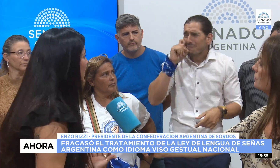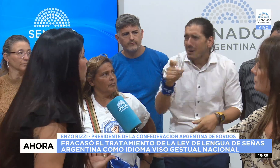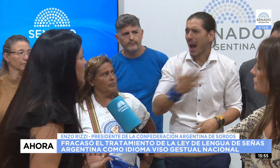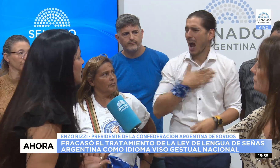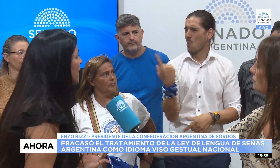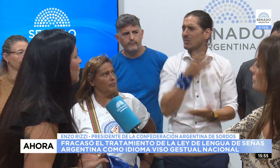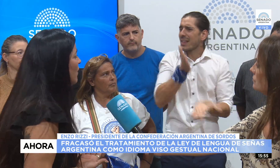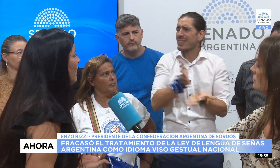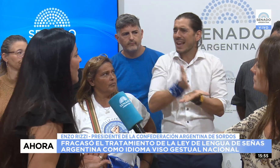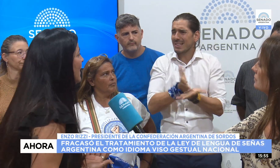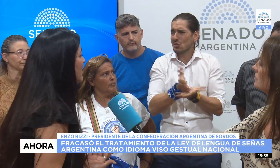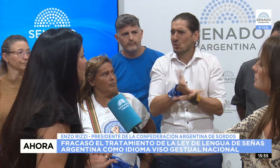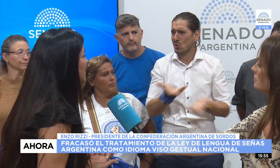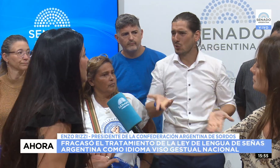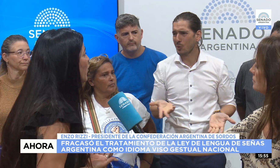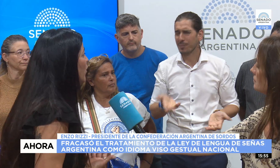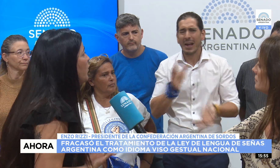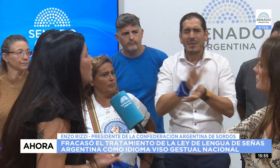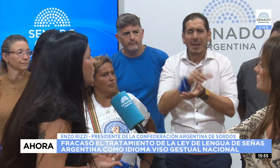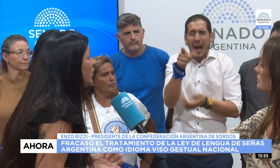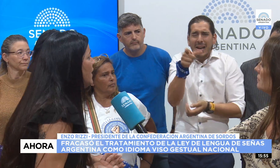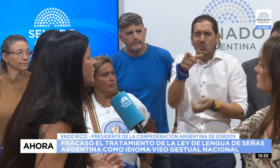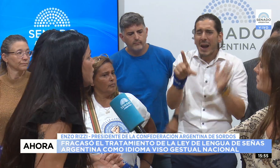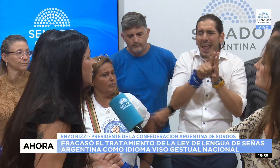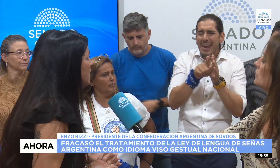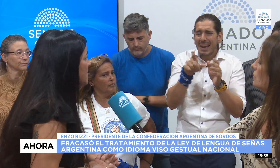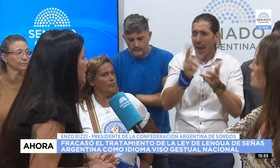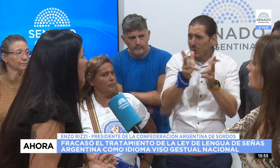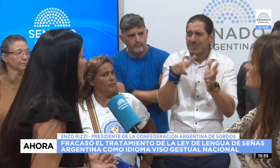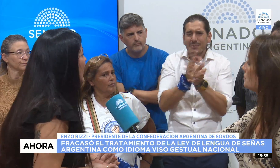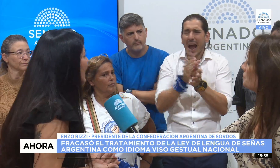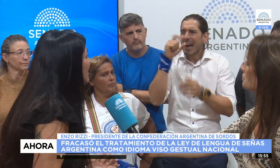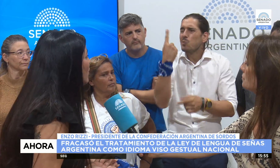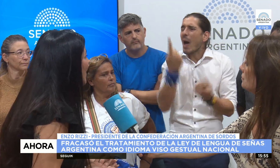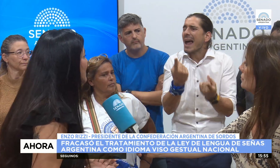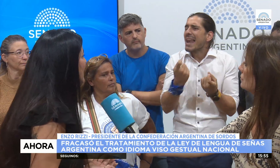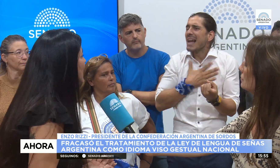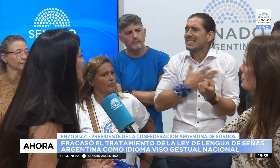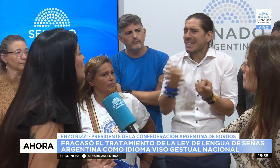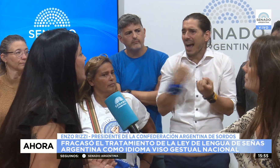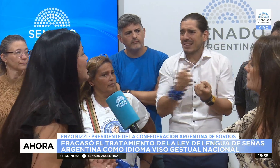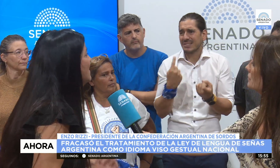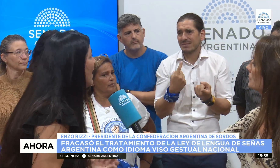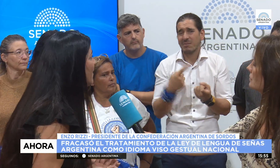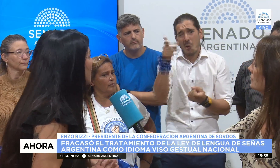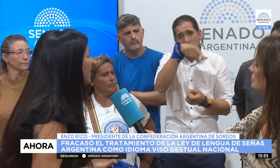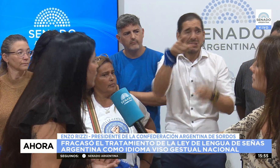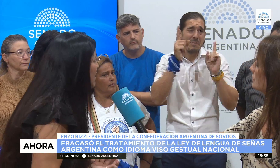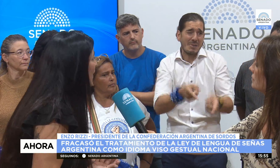es un sentimiento, la verdad que sentimos que nos violan nuestros derechos, ¿sí? La ley de lengua de señas es una necesidad imperiosa de la